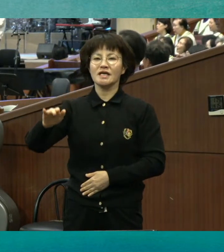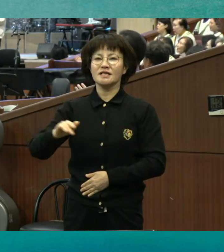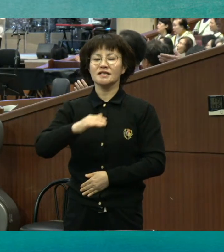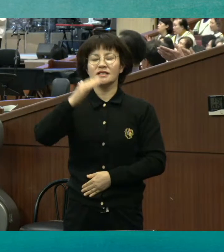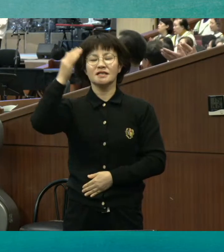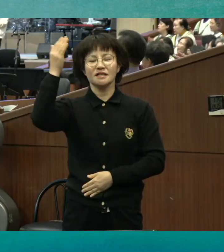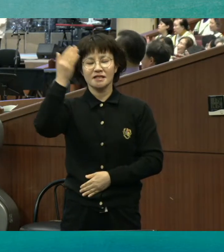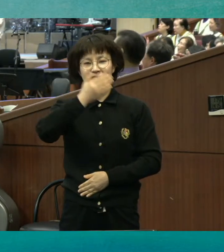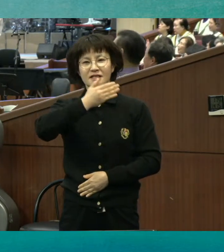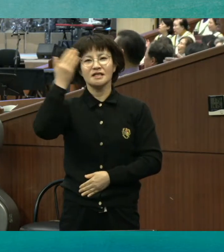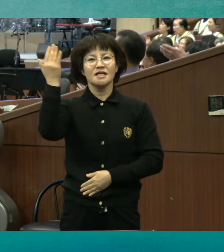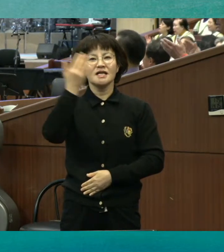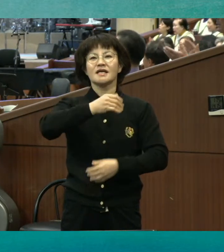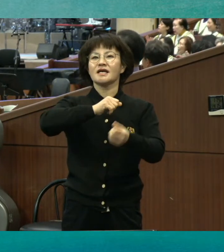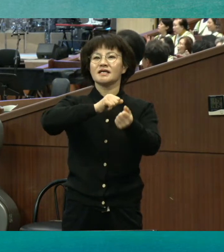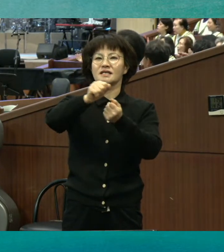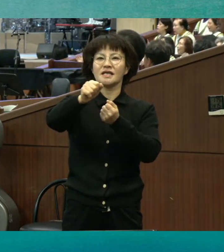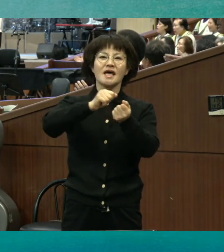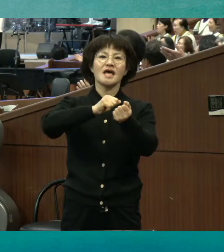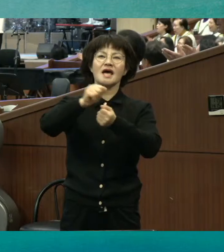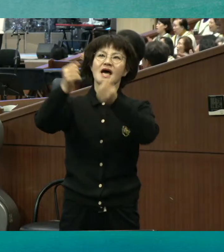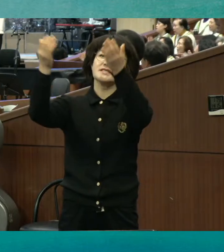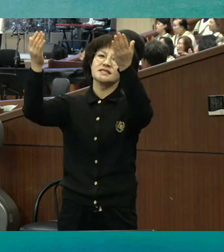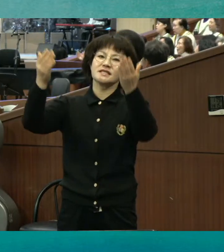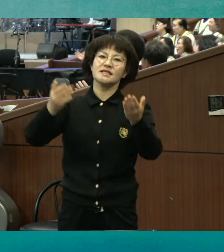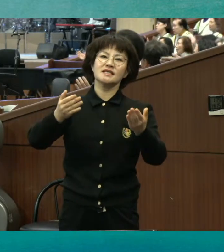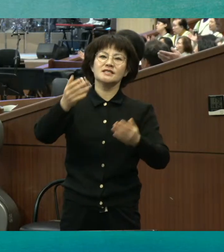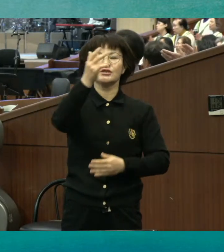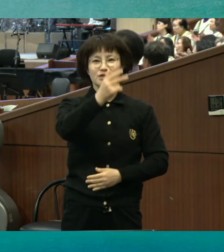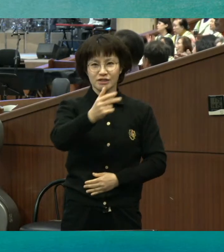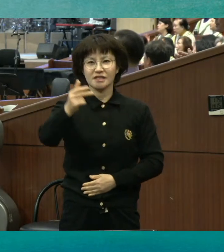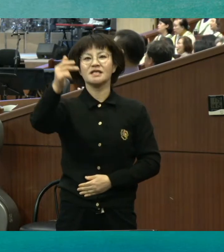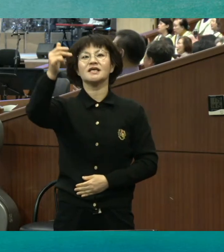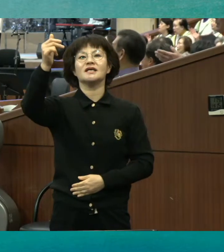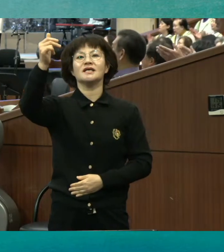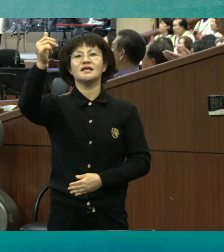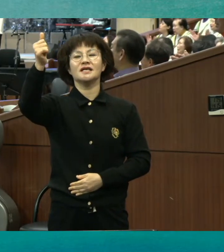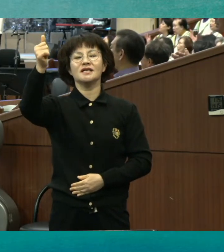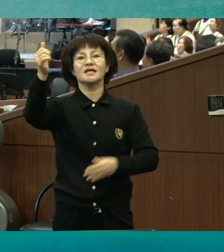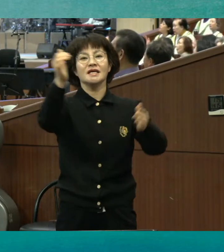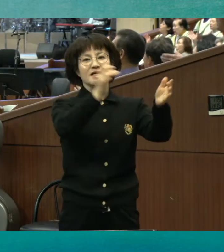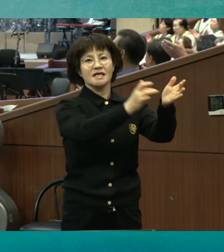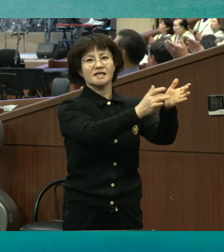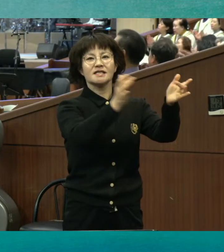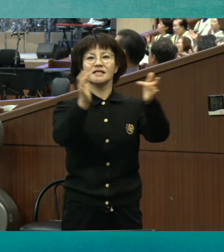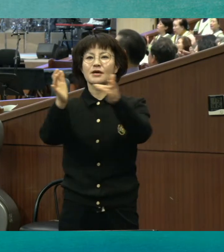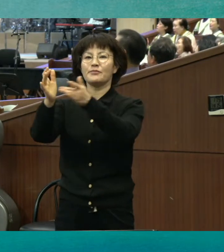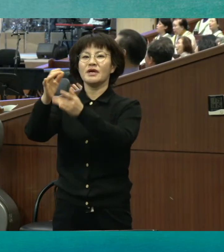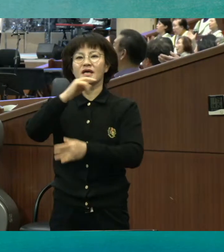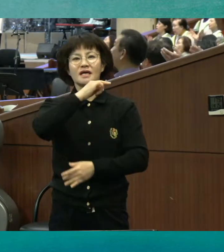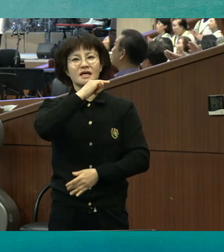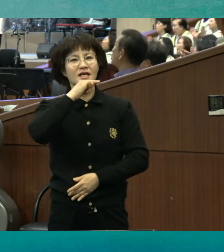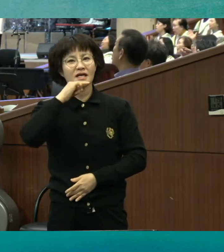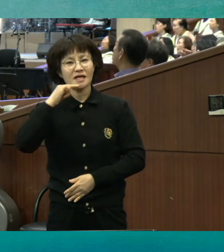우리를 깨끗게 하시는 주시니 그의 피